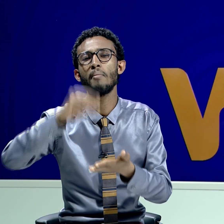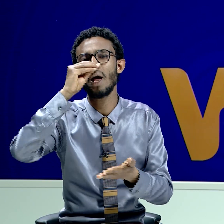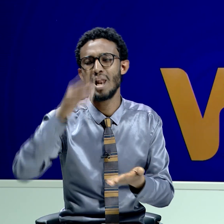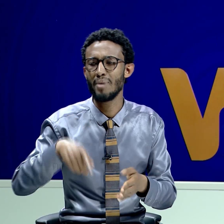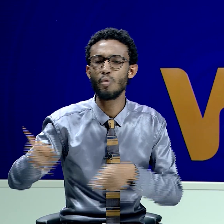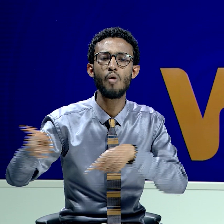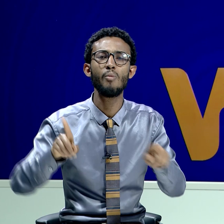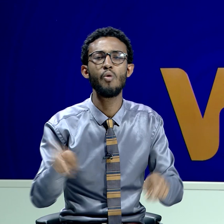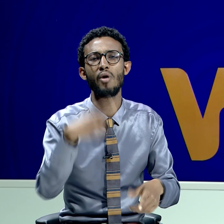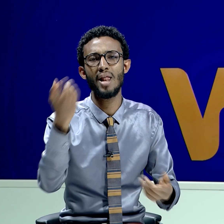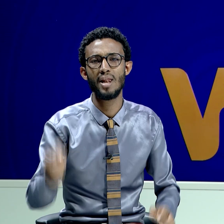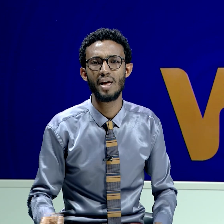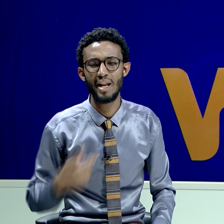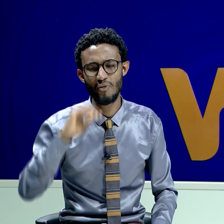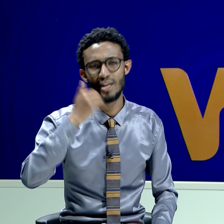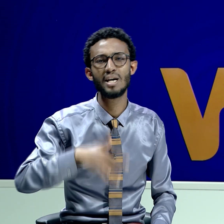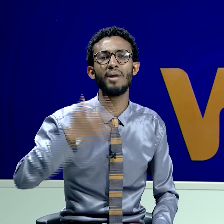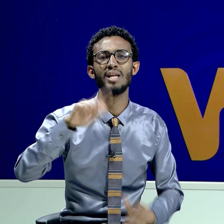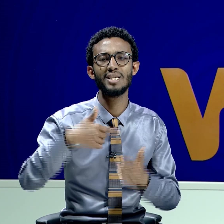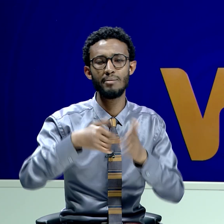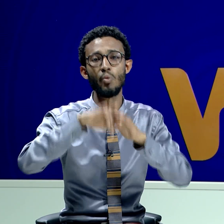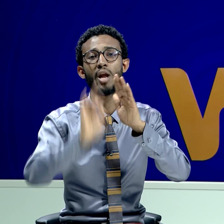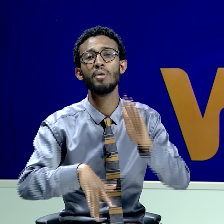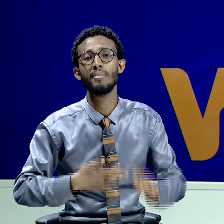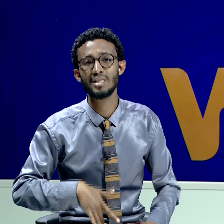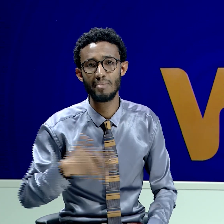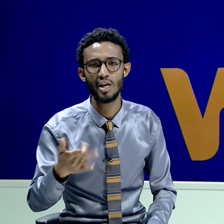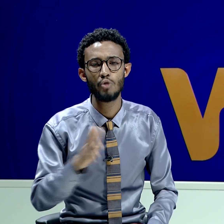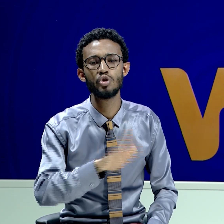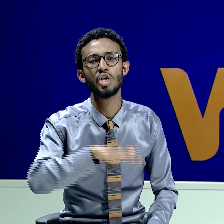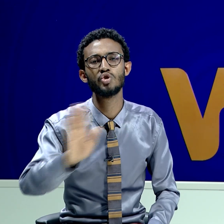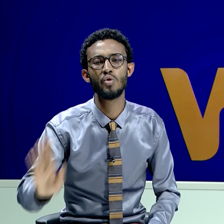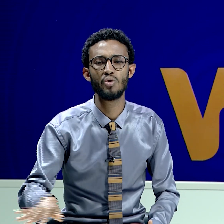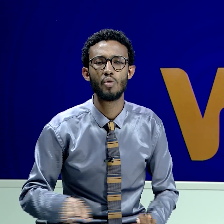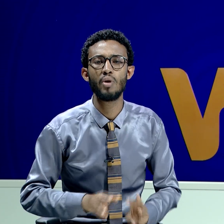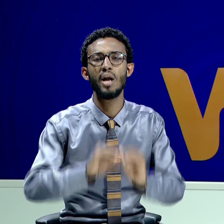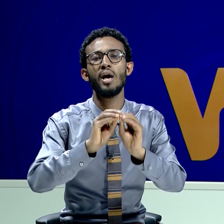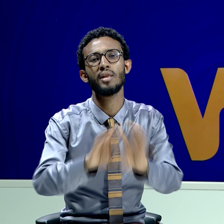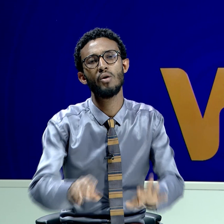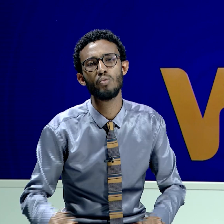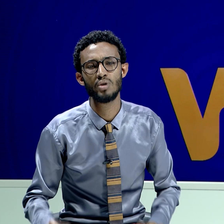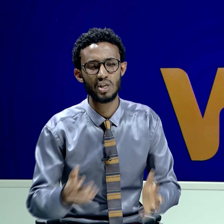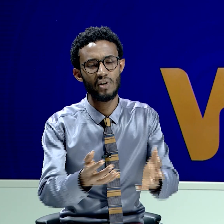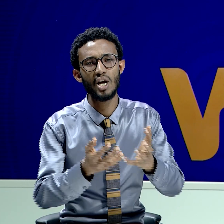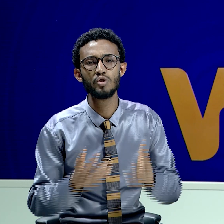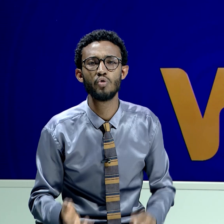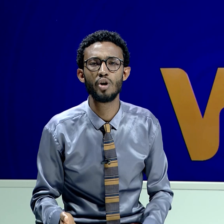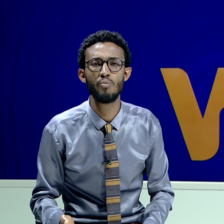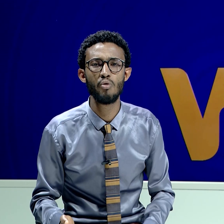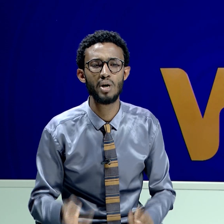ይማራ መጥቋቁማ ይሆናል? እኔ መፍራት ይሰማኛል። ስለዚህ ለምን ወደል በሚል ስሜ ልጆቹን ወዳና አይጥላሉ? ፈለጋችሁ ደግቡ